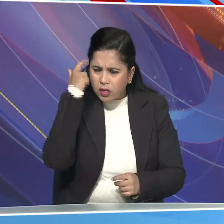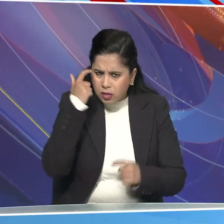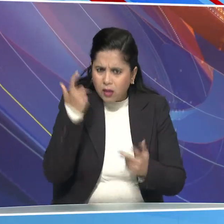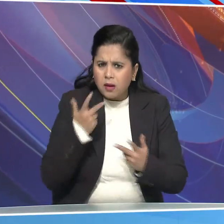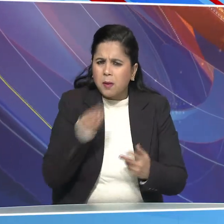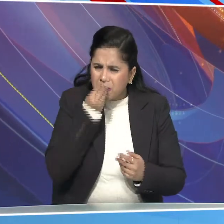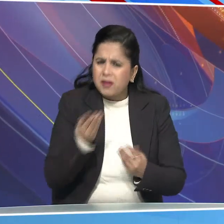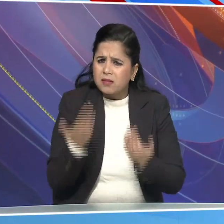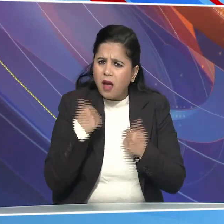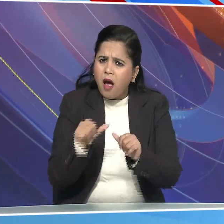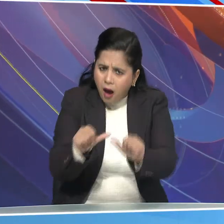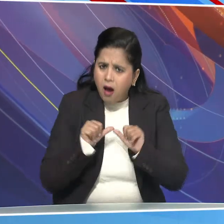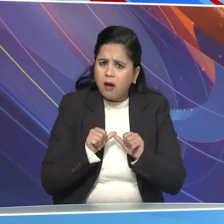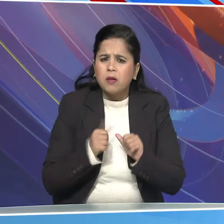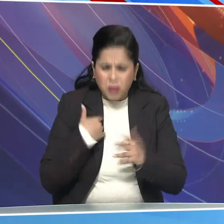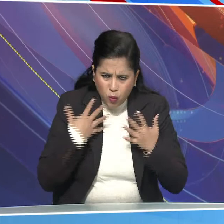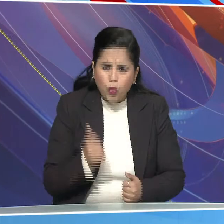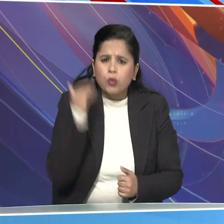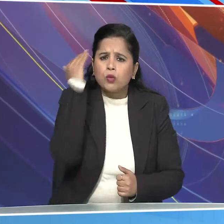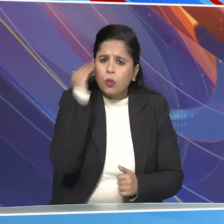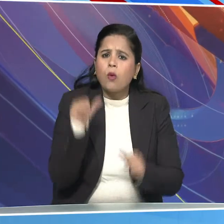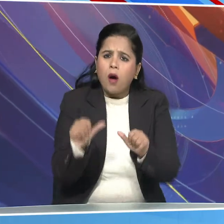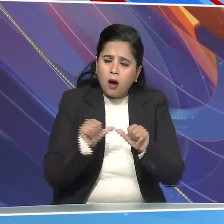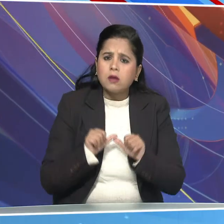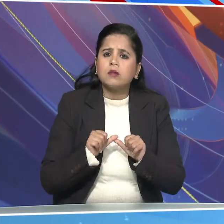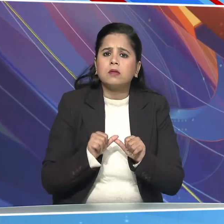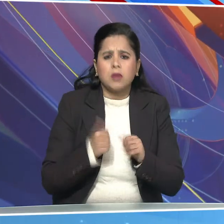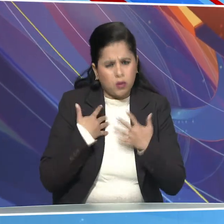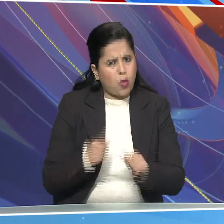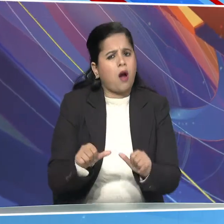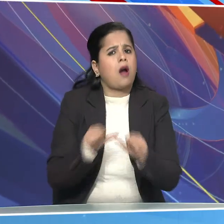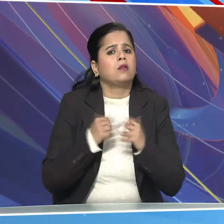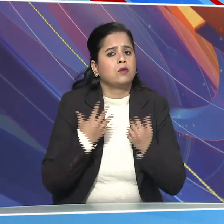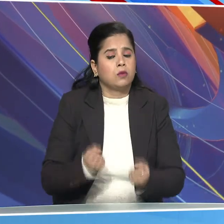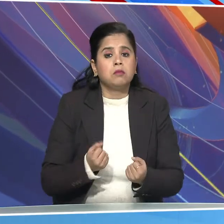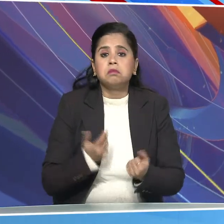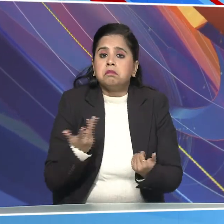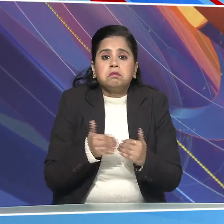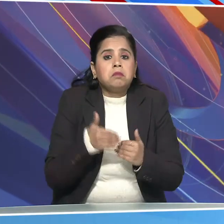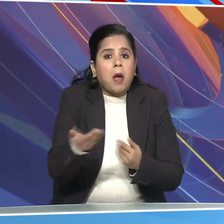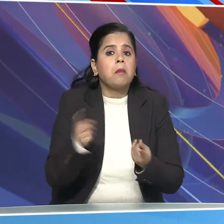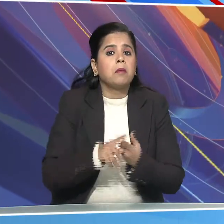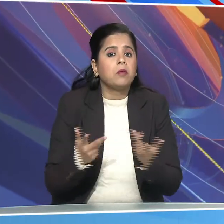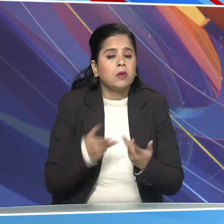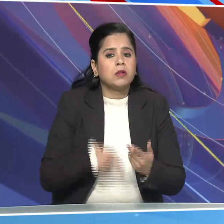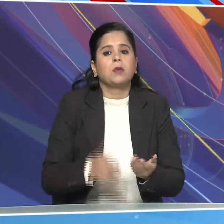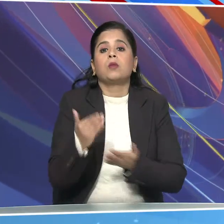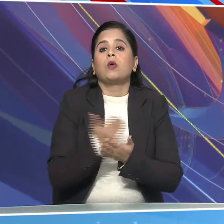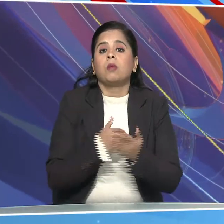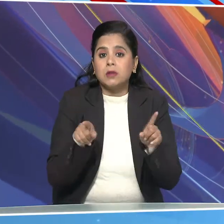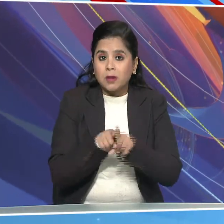बताओ मैं जानना चाहता हूं पर मैं जानना चाहता हूं आप क्या होगा